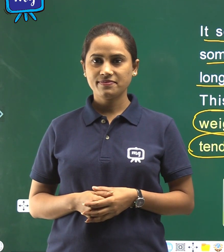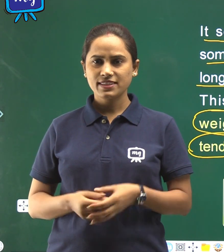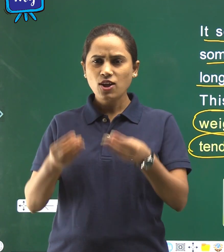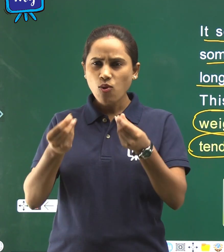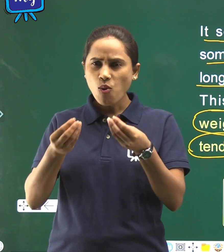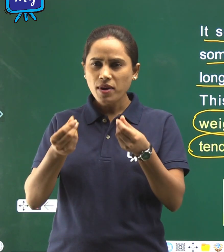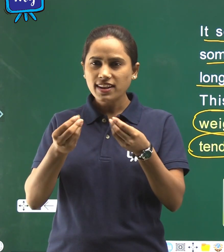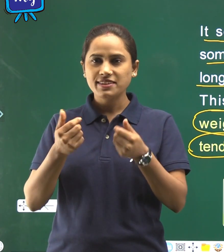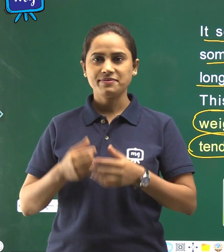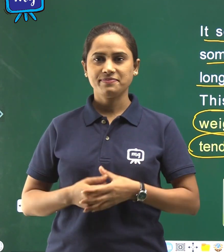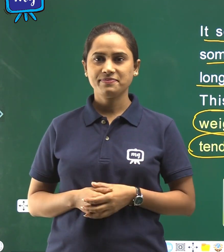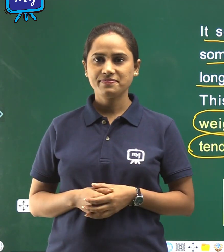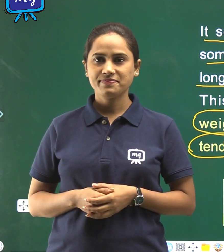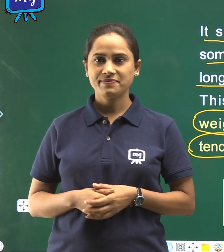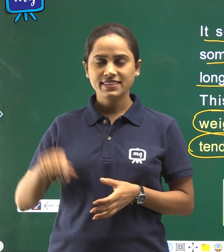कोमल,